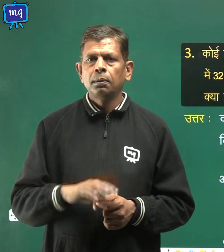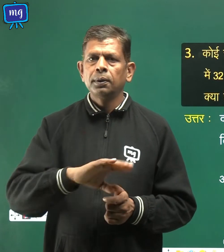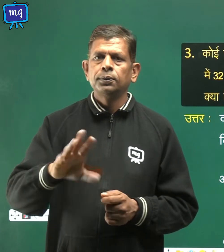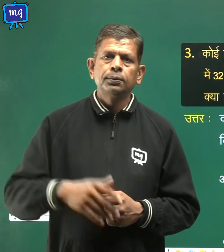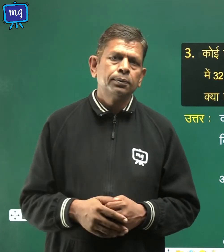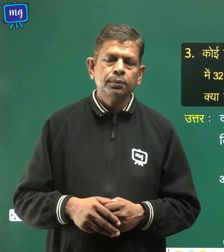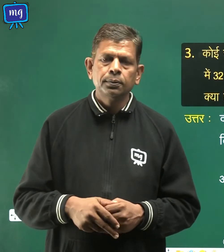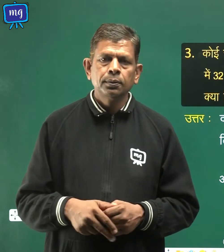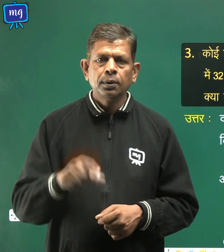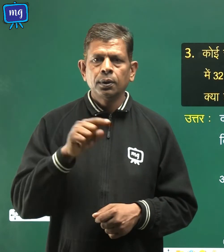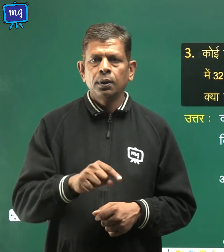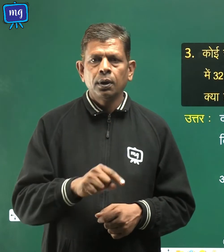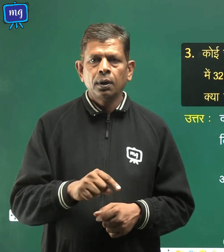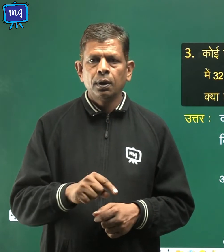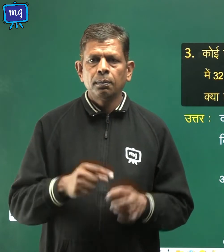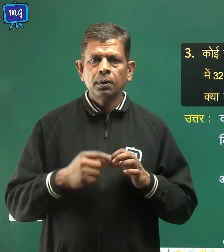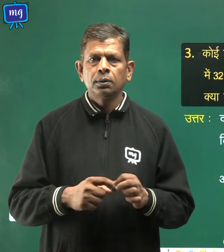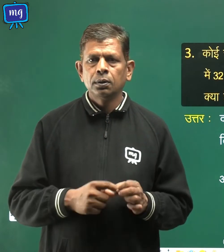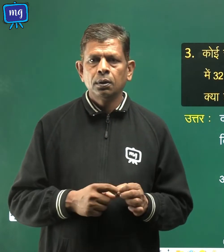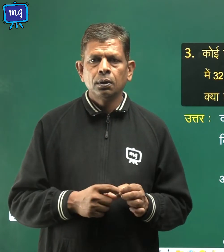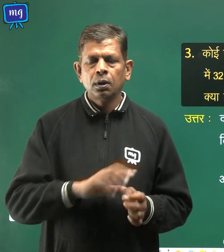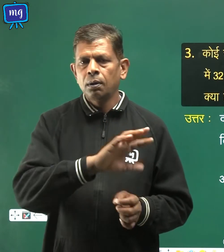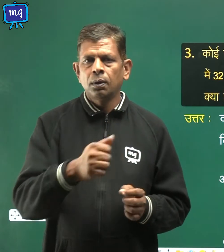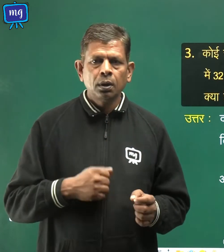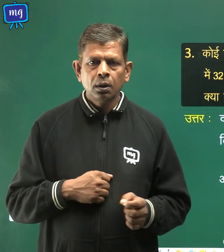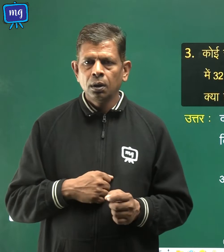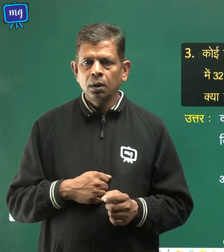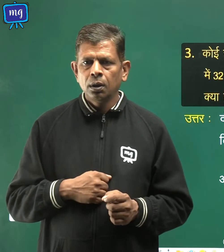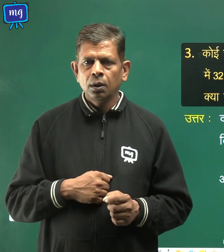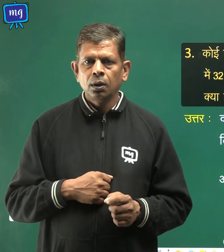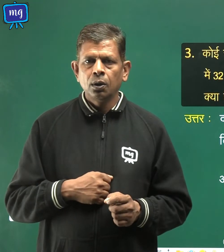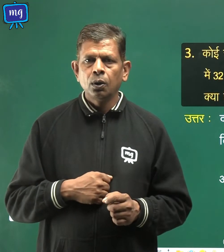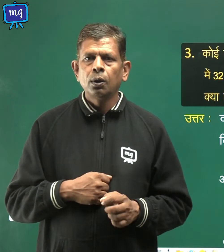बच्चों यह प्रश्न हमारा सवाल का है।